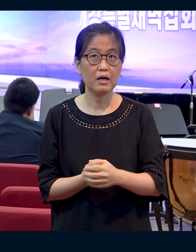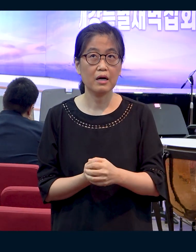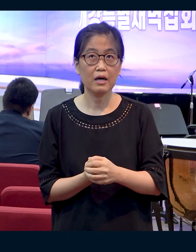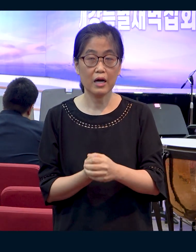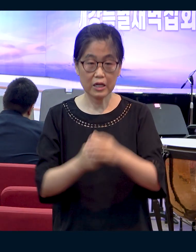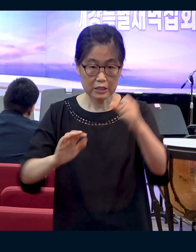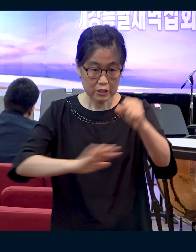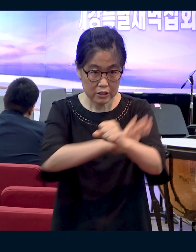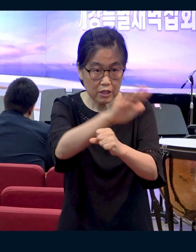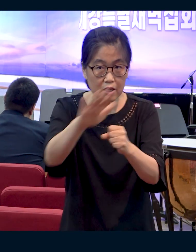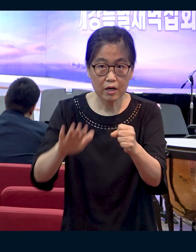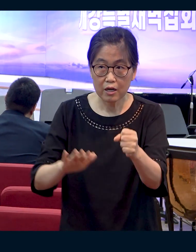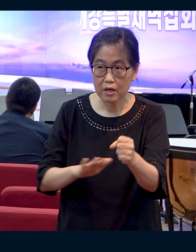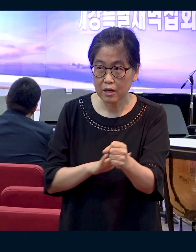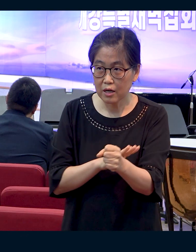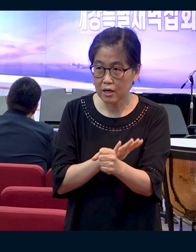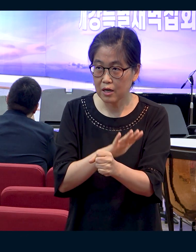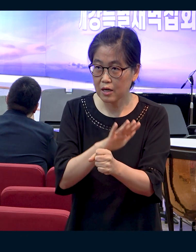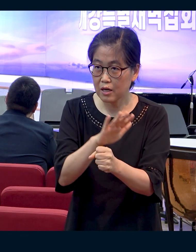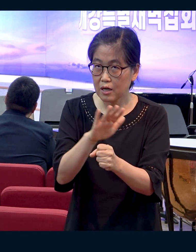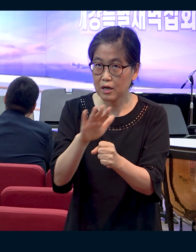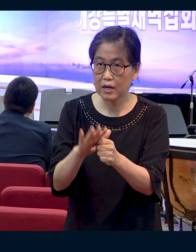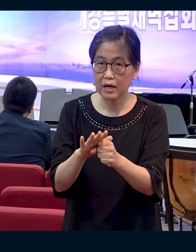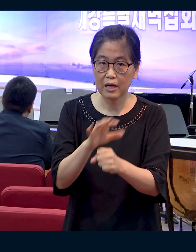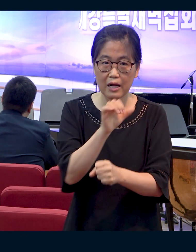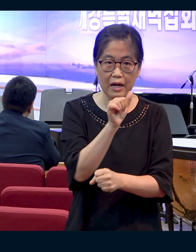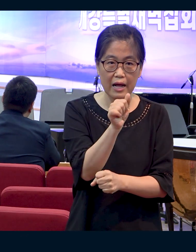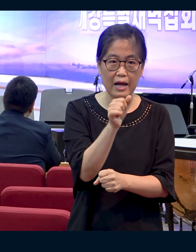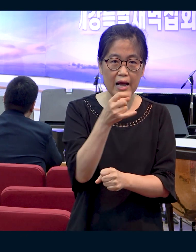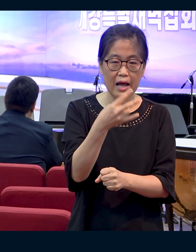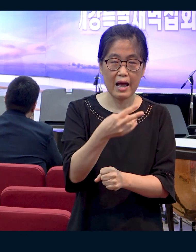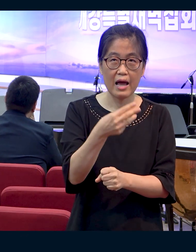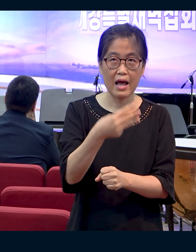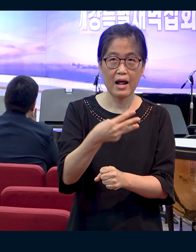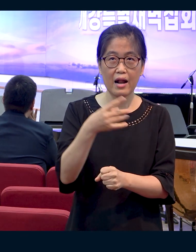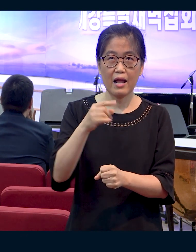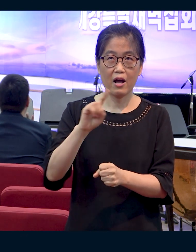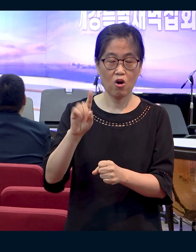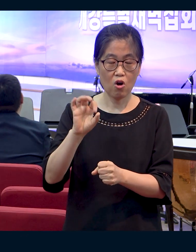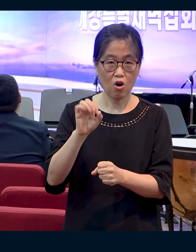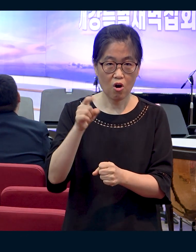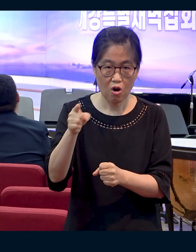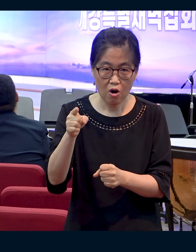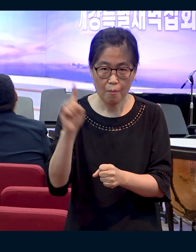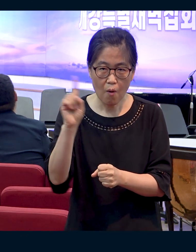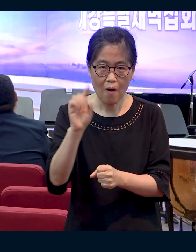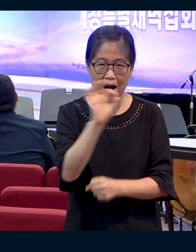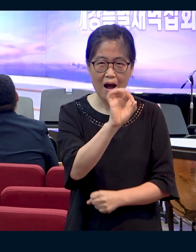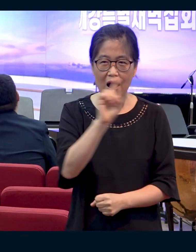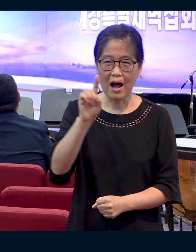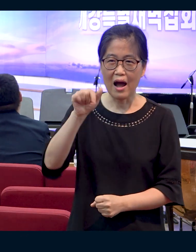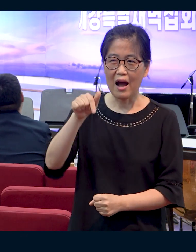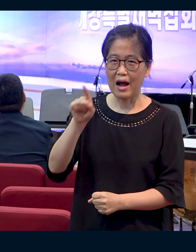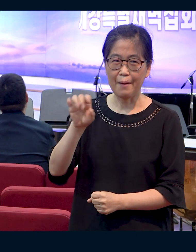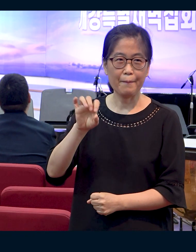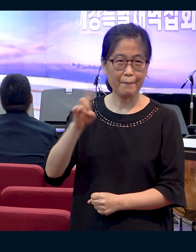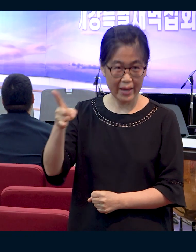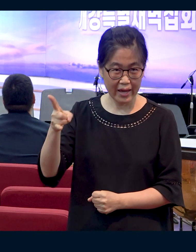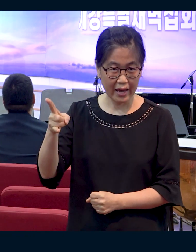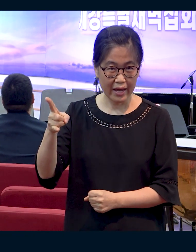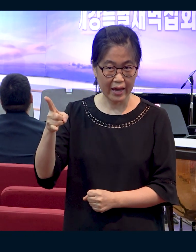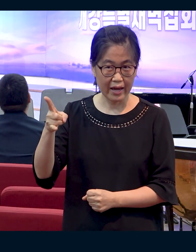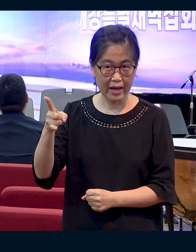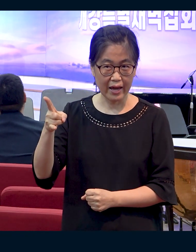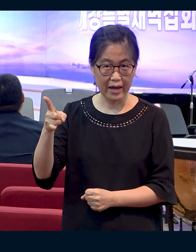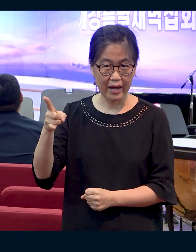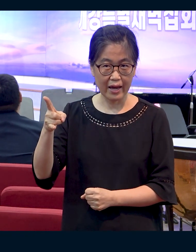아시겠지만 여기서 이 사랑이라는 것은 헬라어로 뭐예요? 아가페입니다. 아가페.